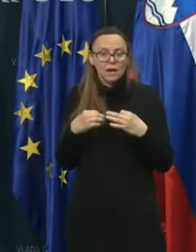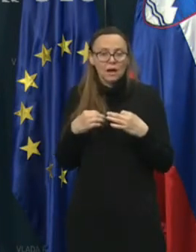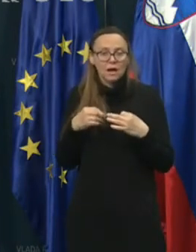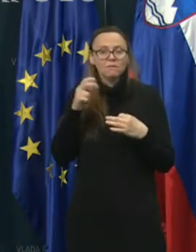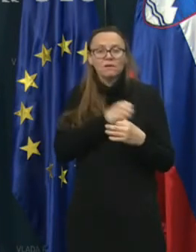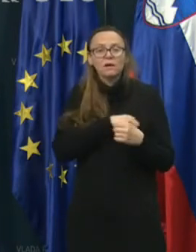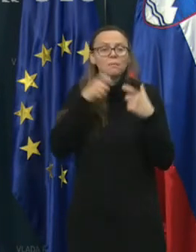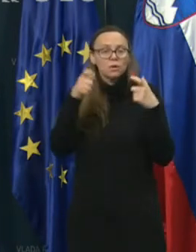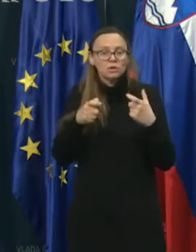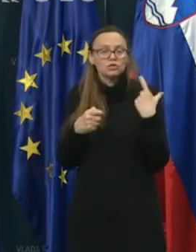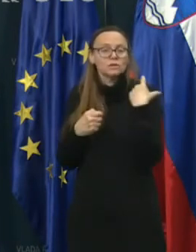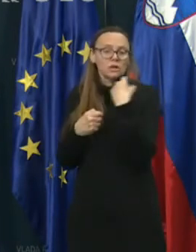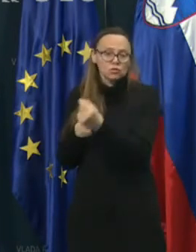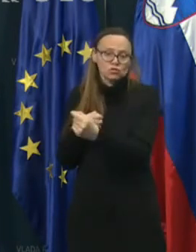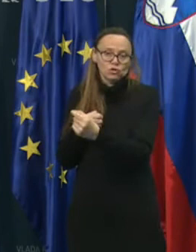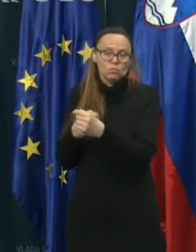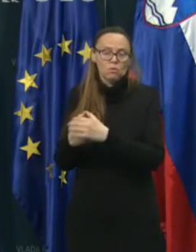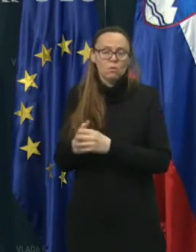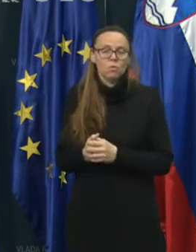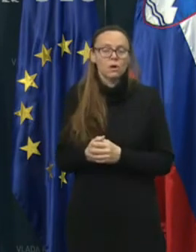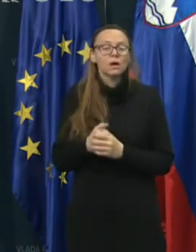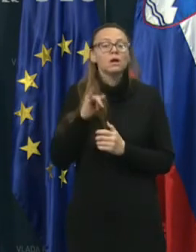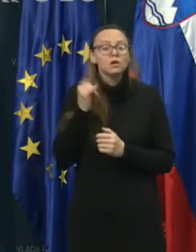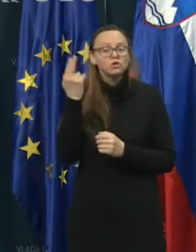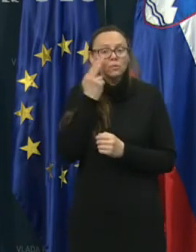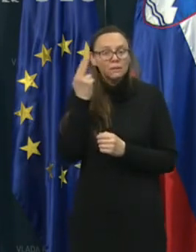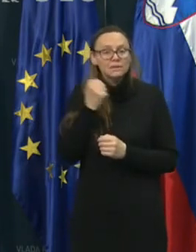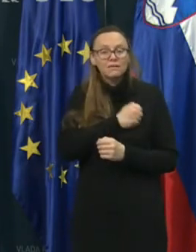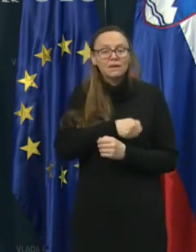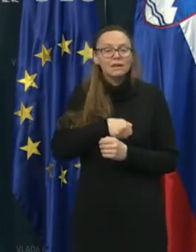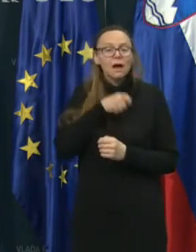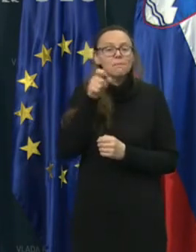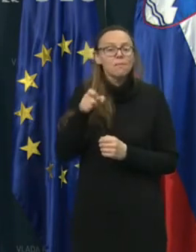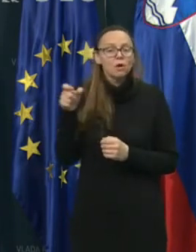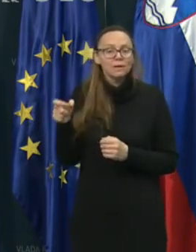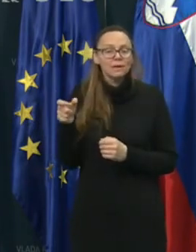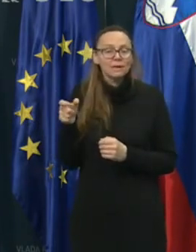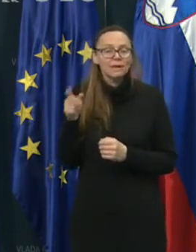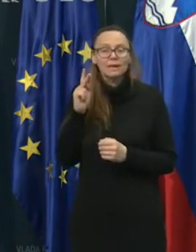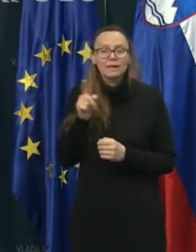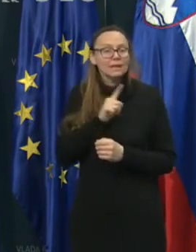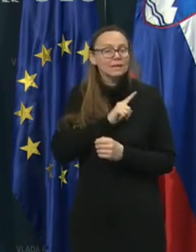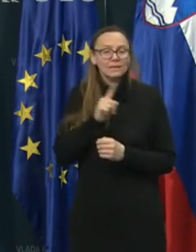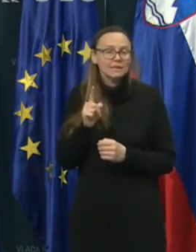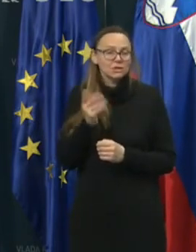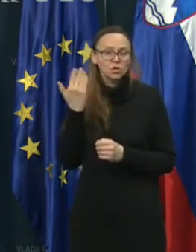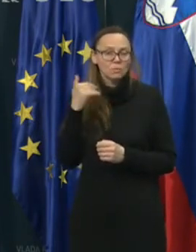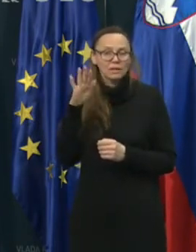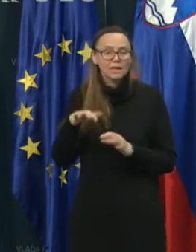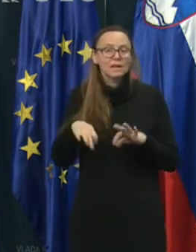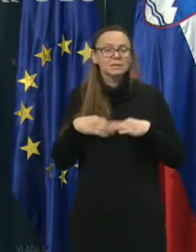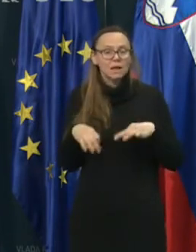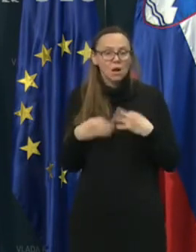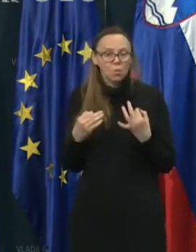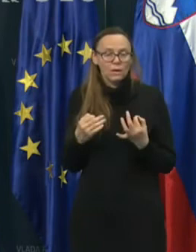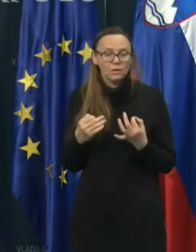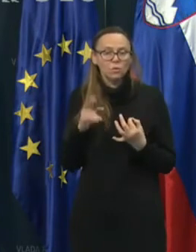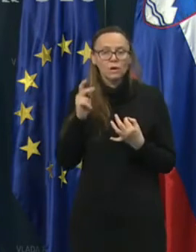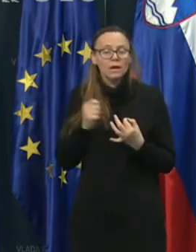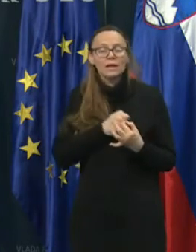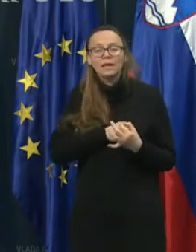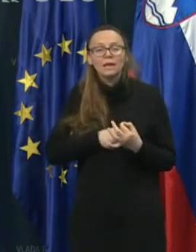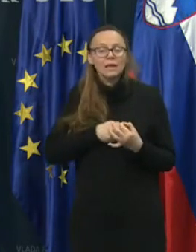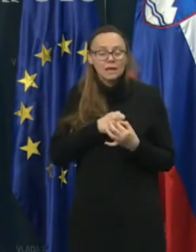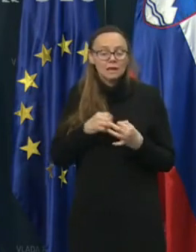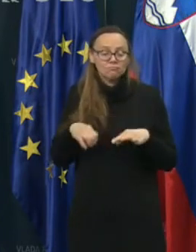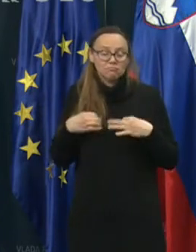v bolnišnicah. So pa seveda bolniki, ki niso bili na zdravljenju, ki